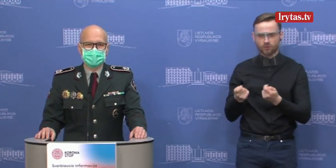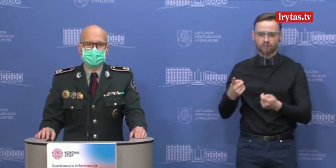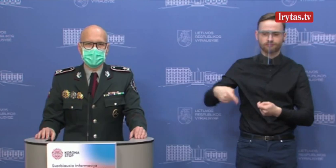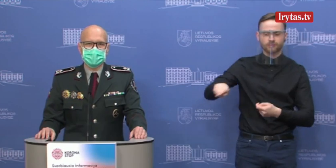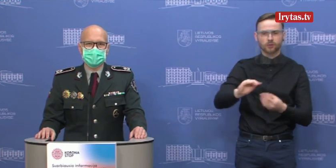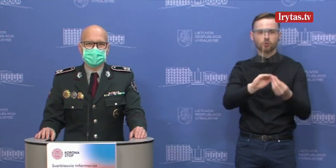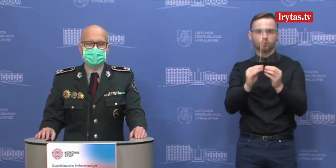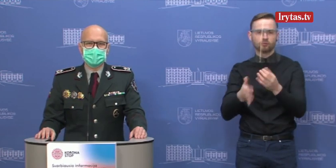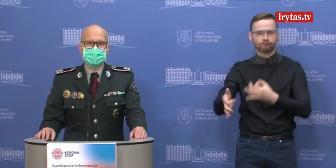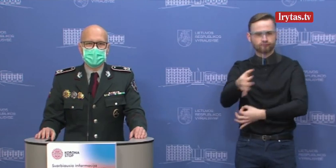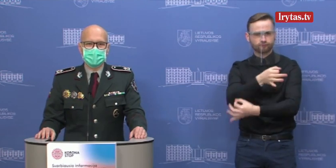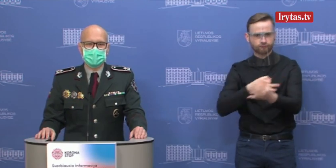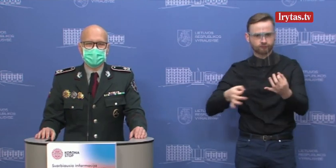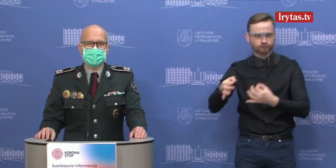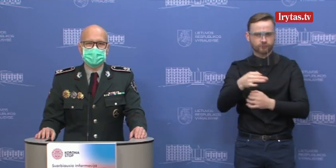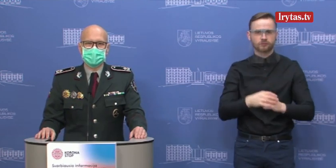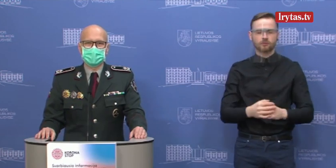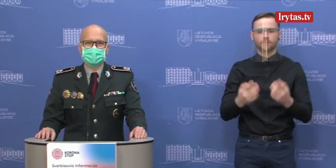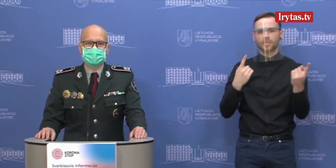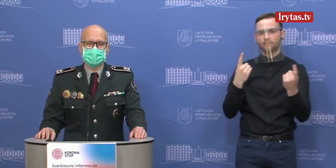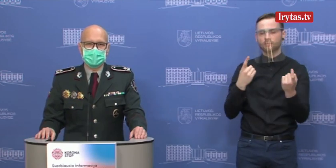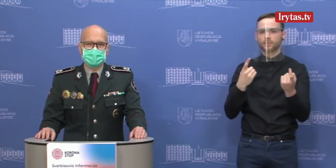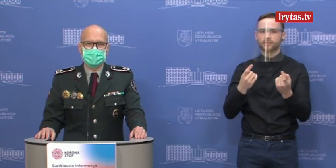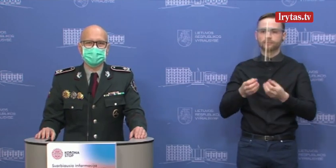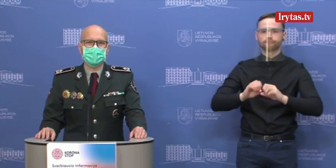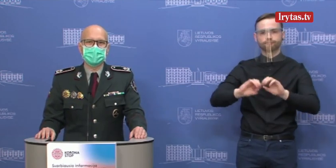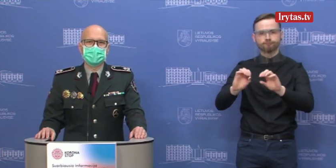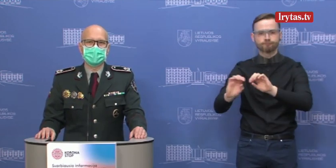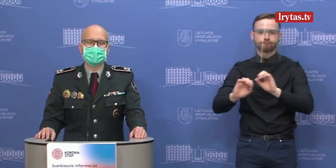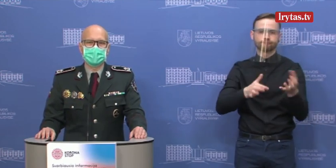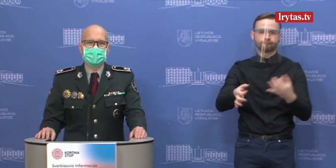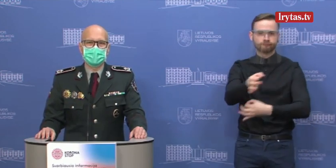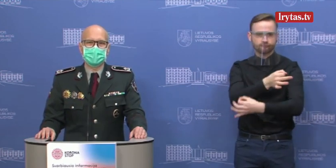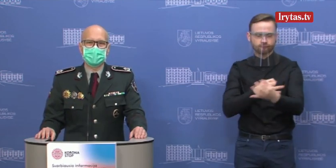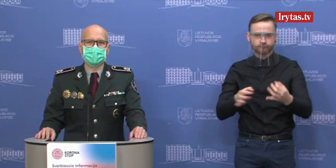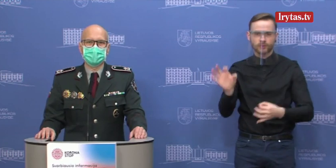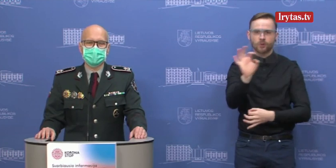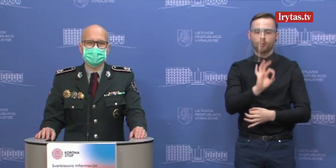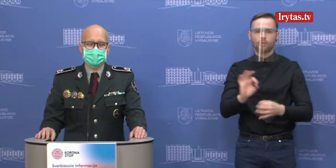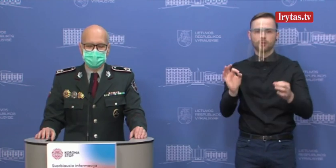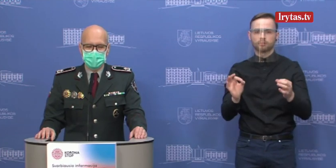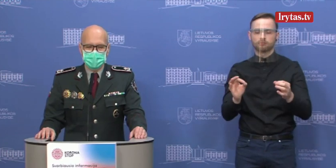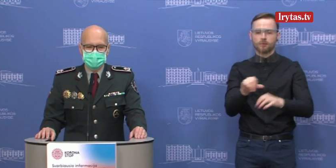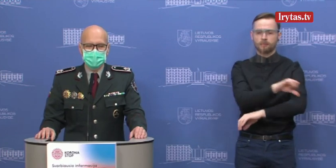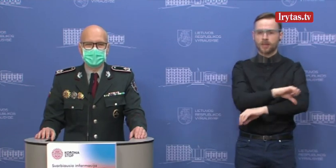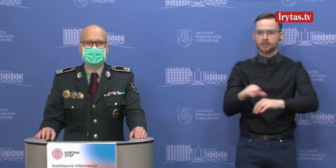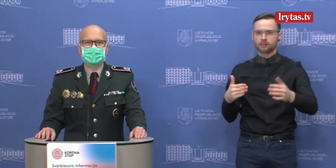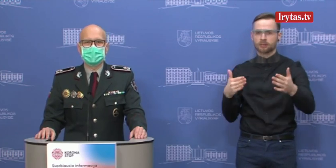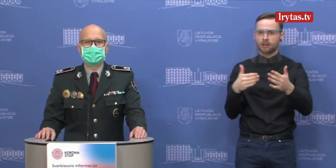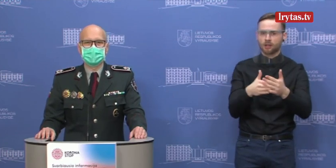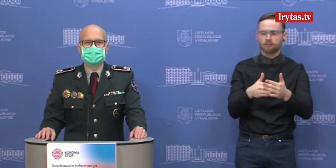pasitarimo metu mes apsikeitėme informaciją apie pasirengimą panaikinti apribojimus mūsų šalių